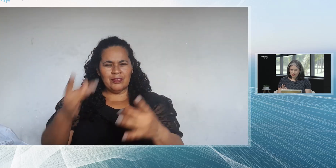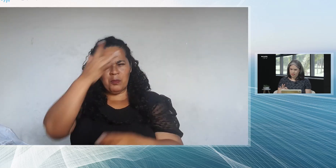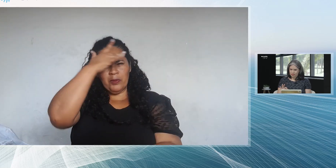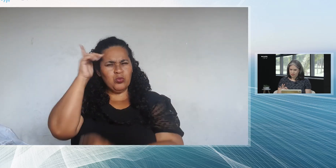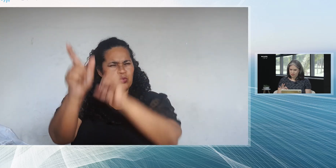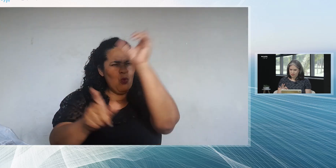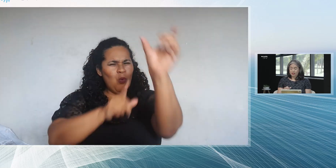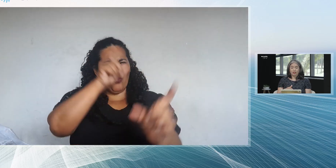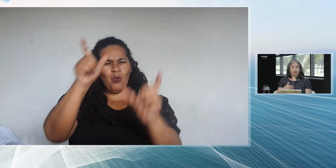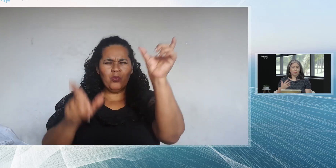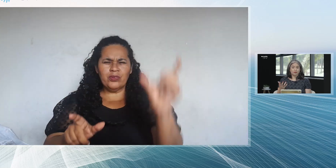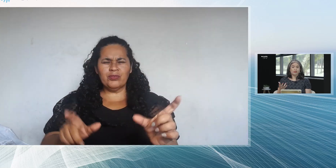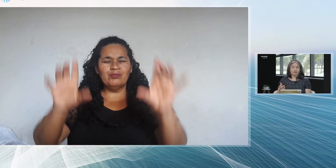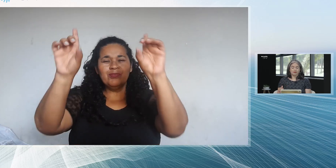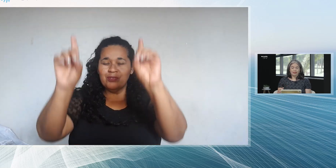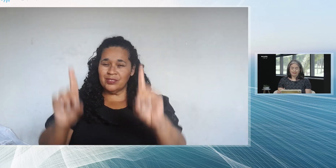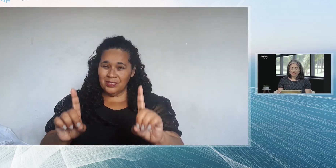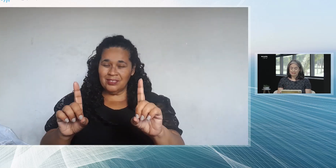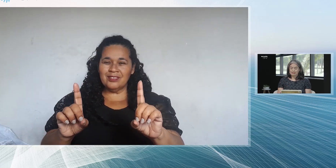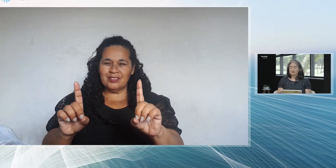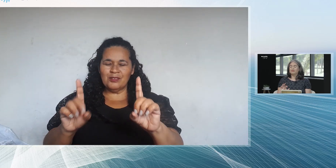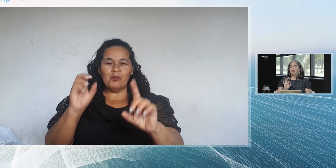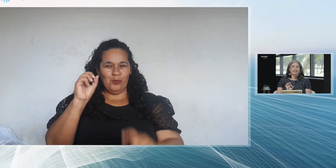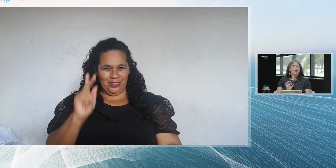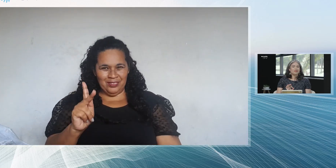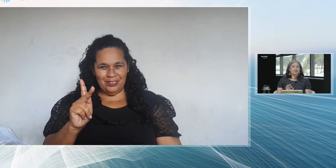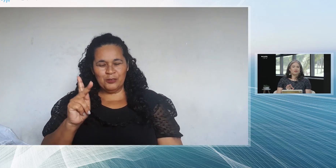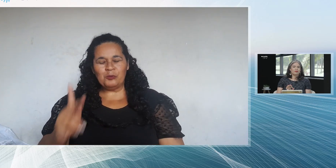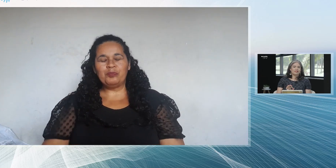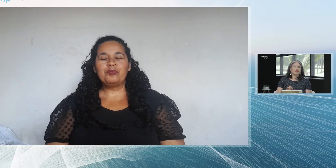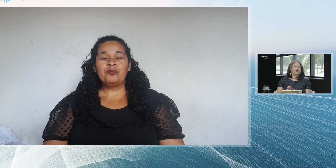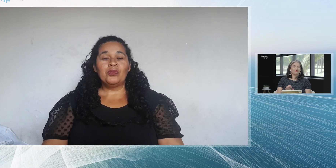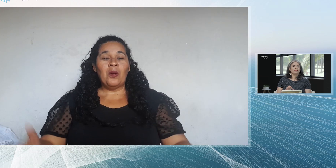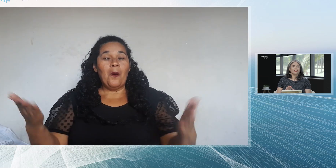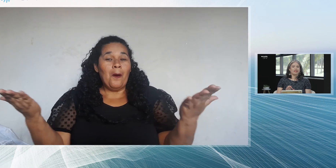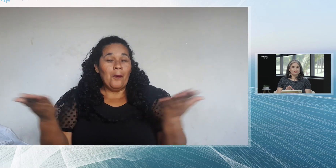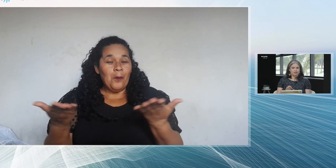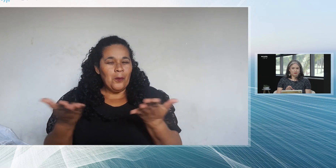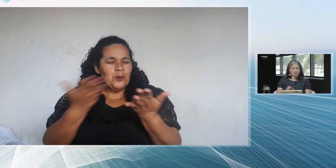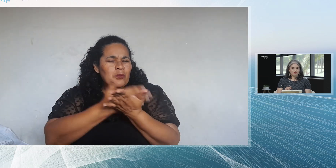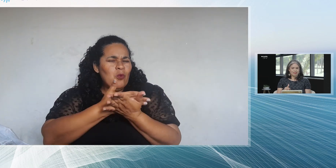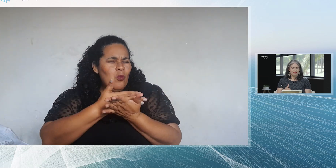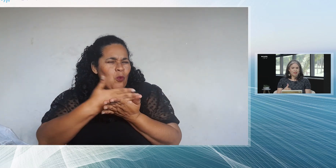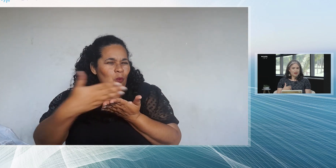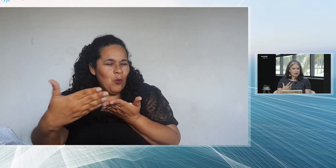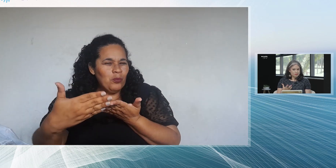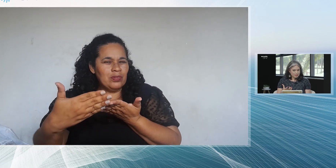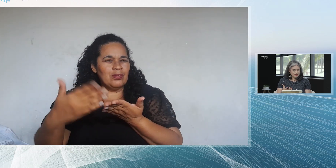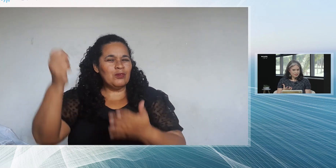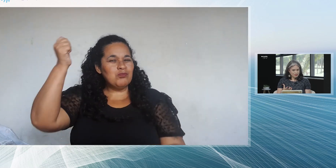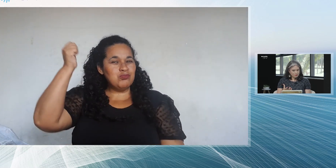com deficiência e outras singularidades. E para a gente começar com chave de ouro, eu vou fazer a